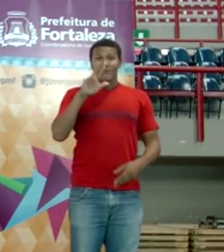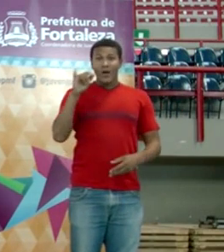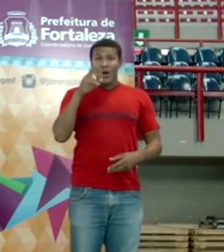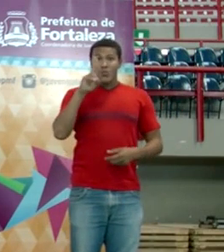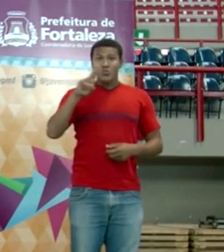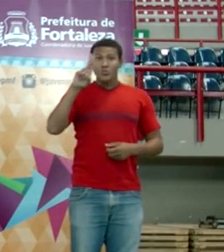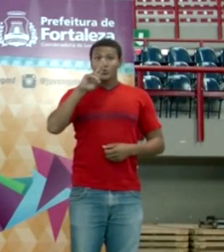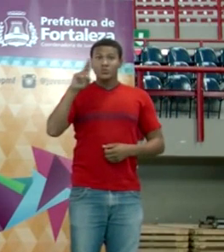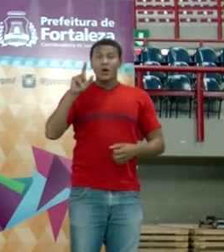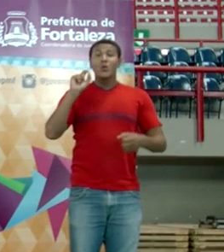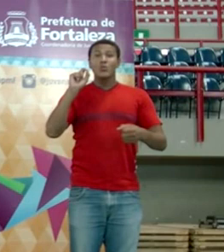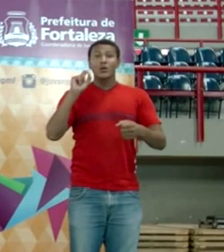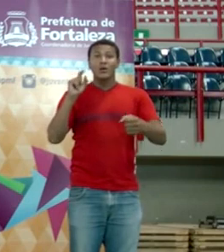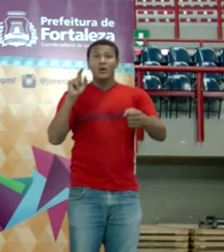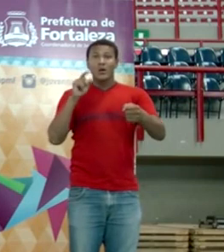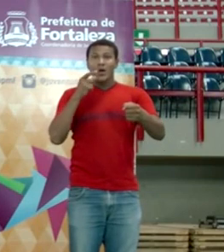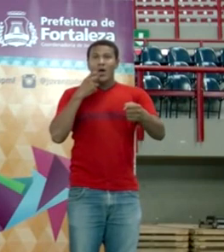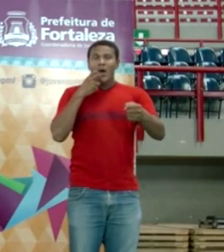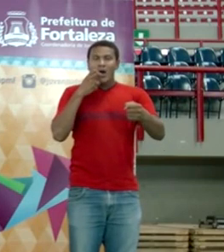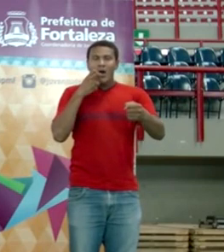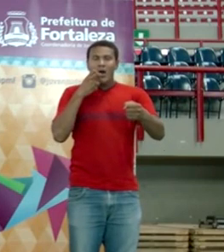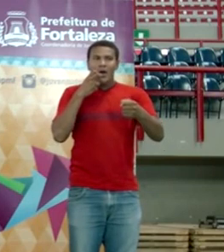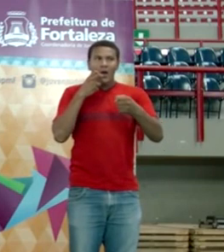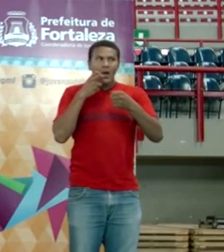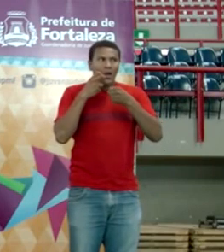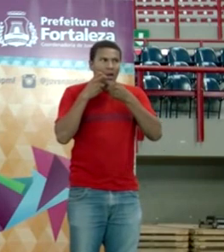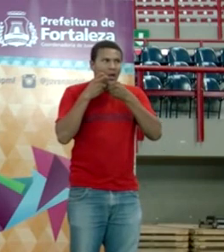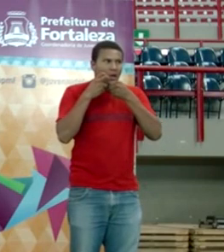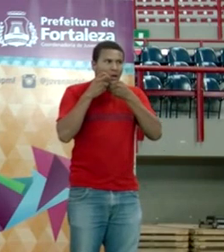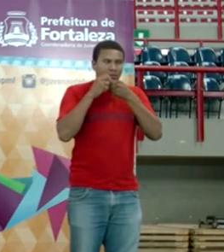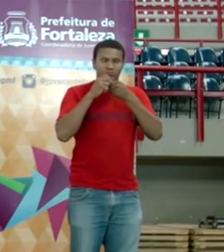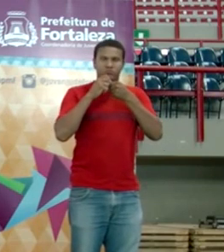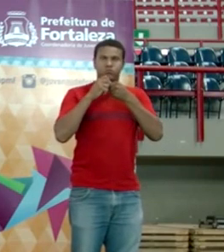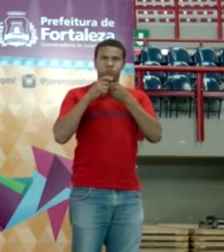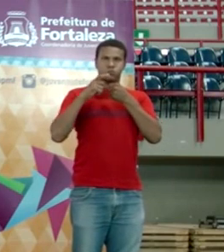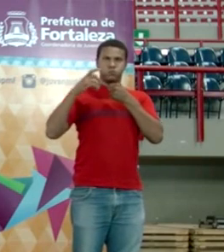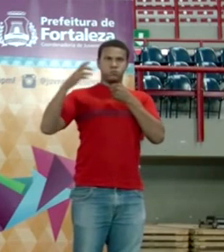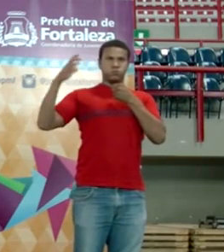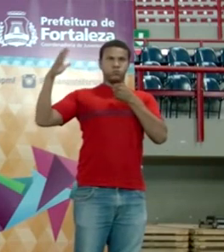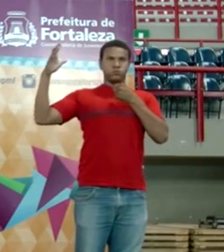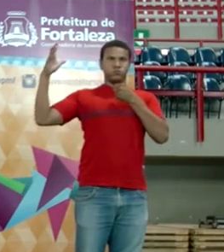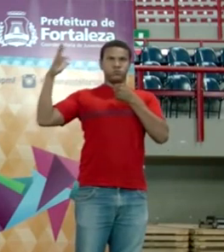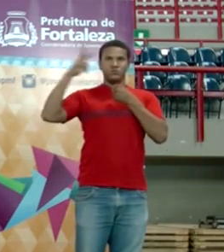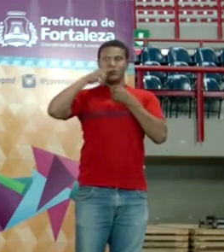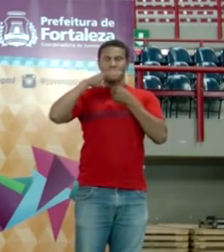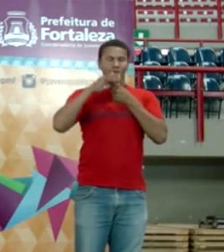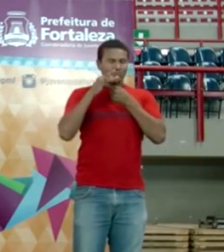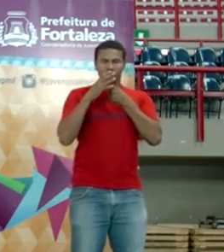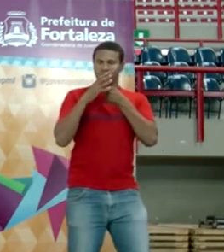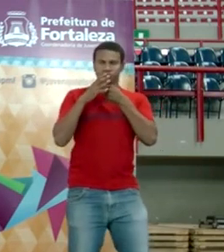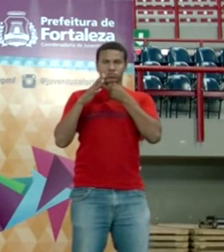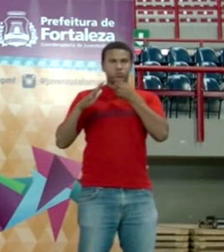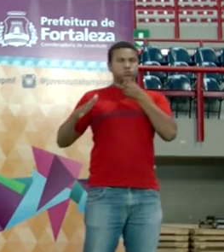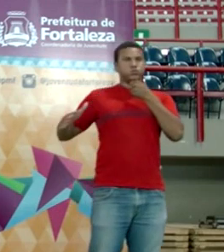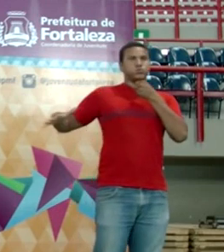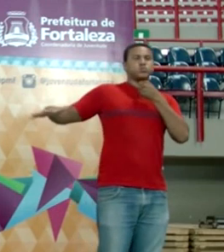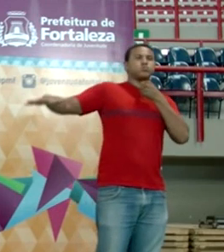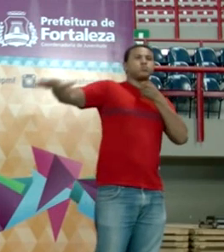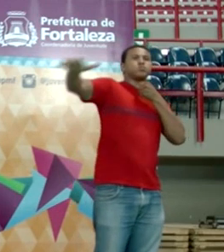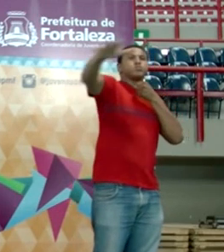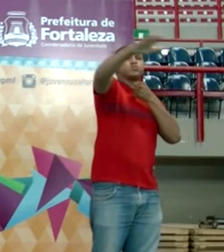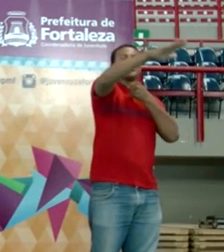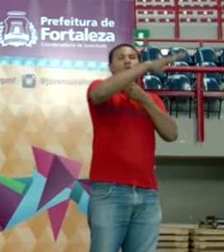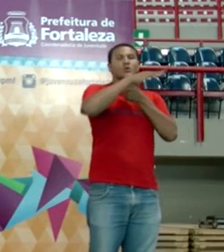um amplificador. Esse amplificador faz com que a minha voz fique mais